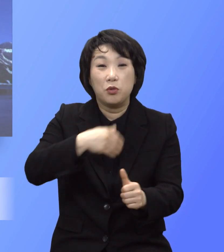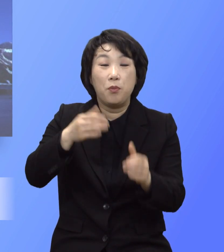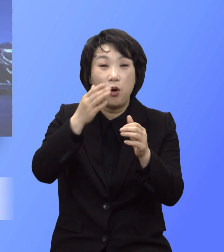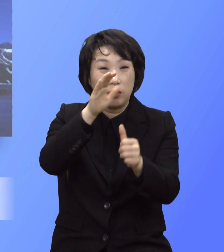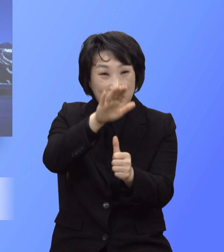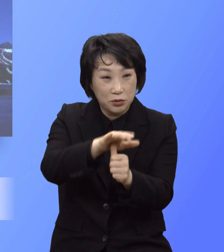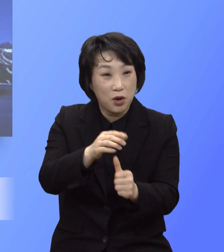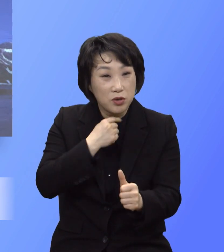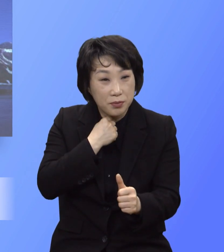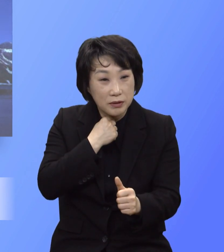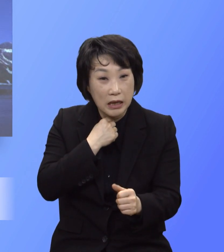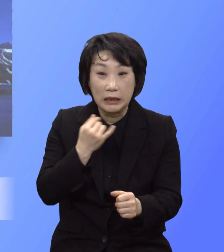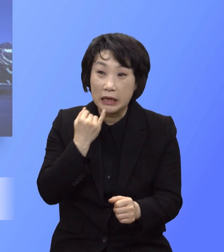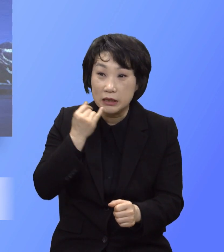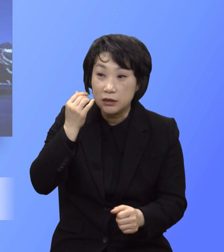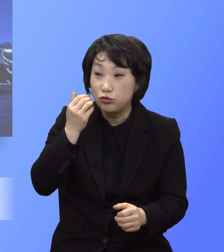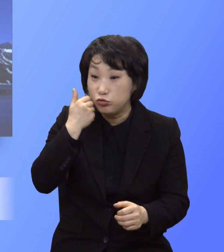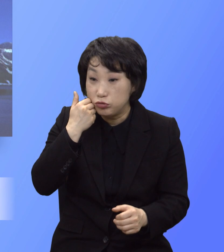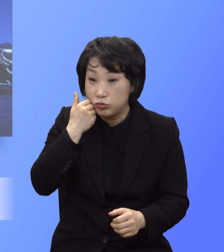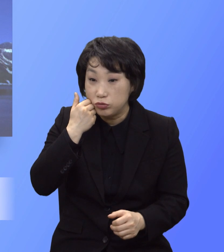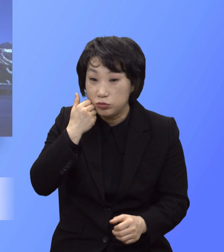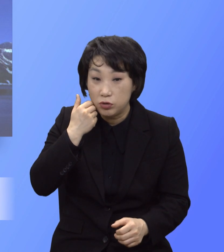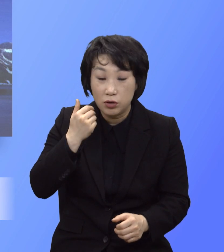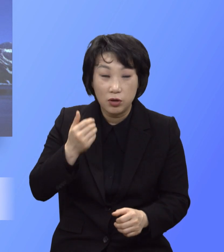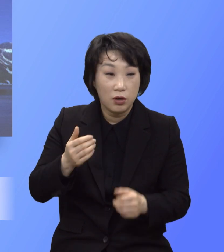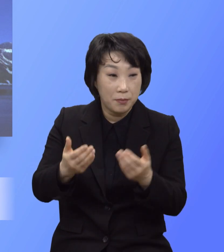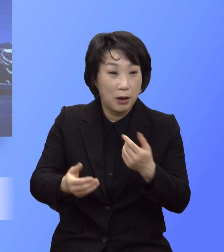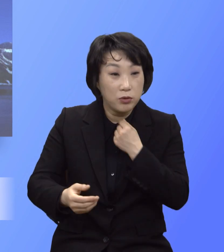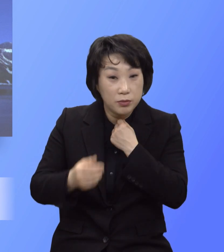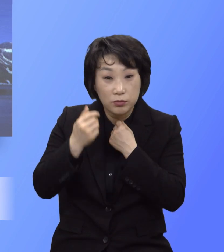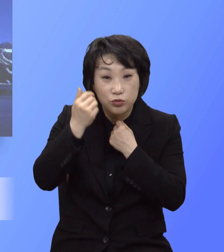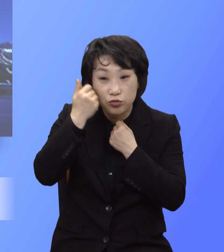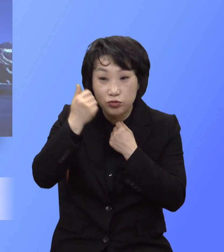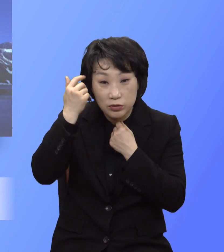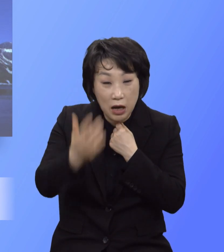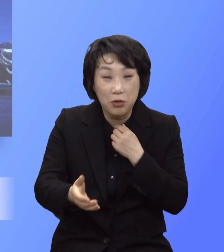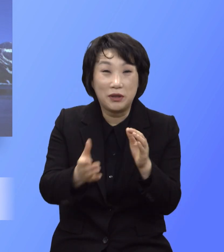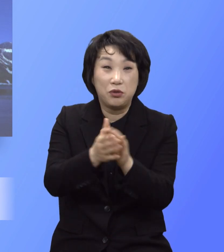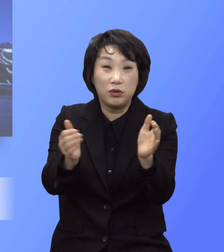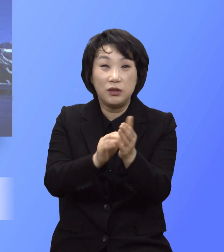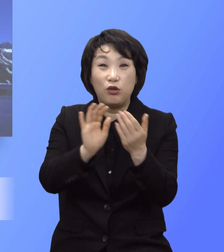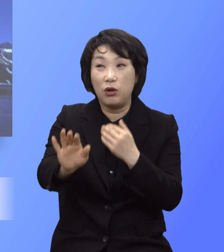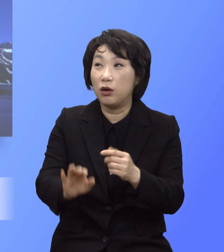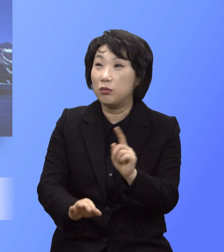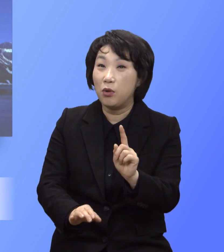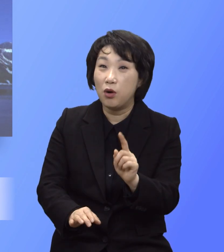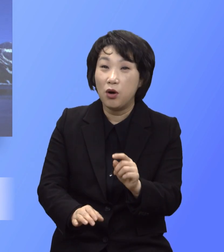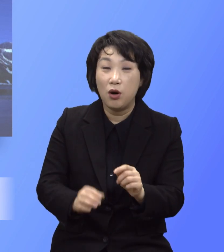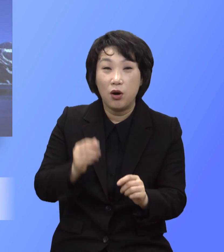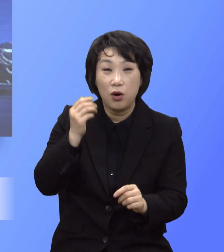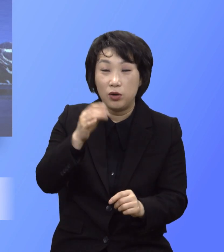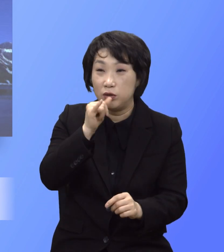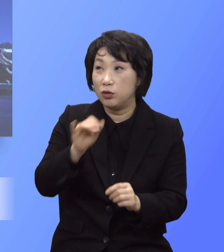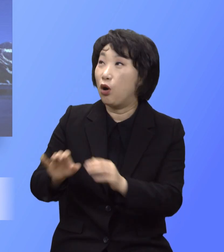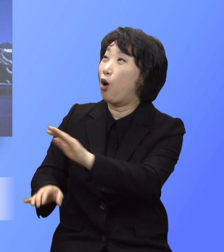기도해 주고 싶은데 받으실 분 있으십니까? 라고 물어봐. 기도 끝난 다음에, 아, 그런 기도라면 나도 좀